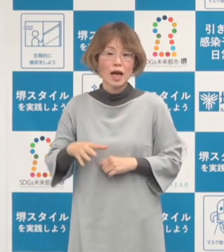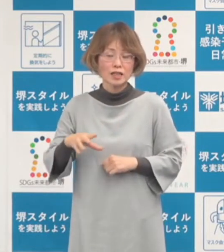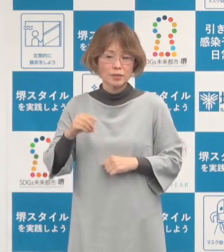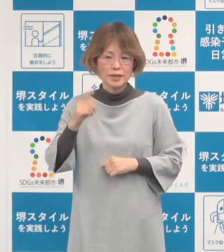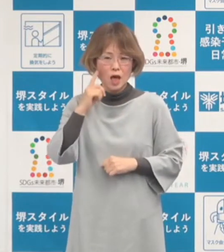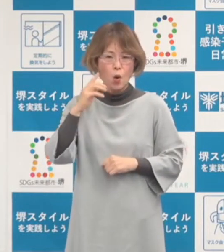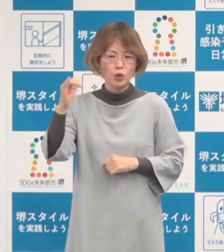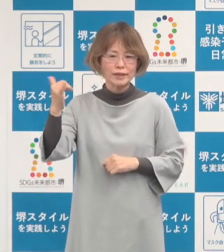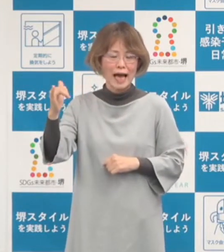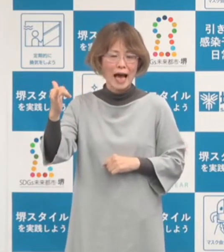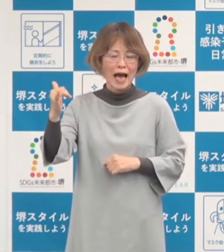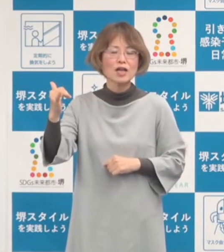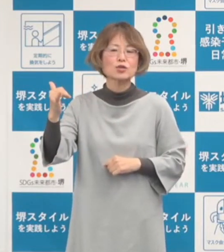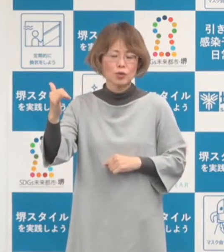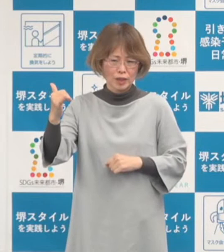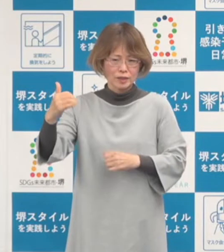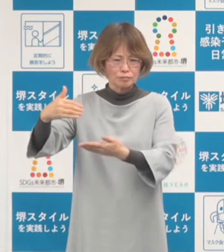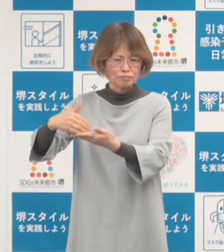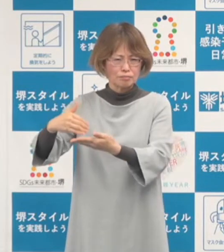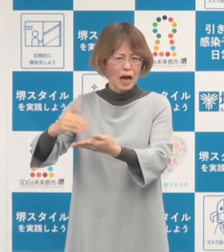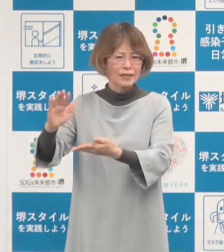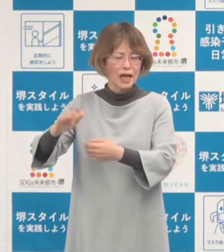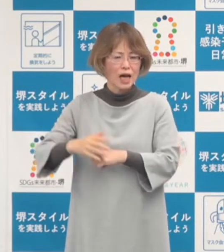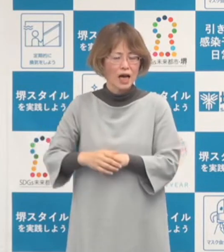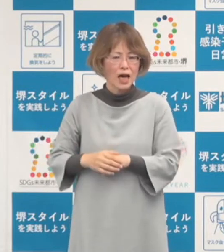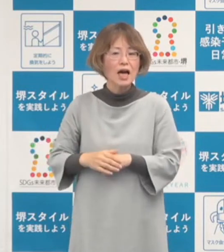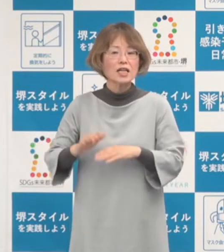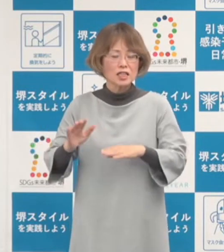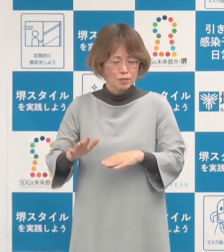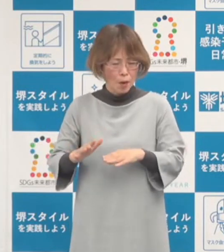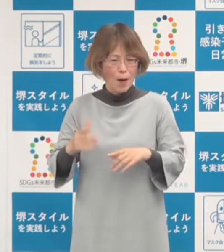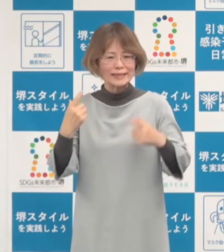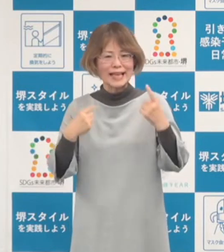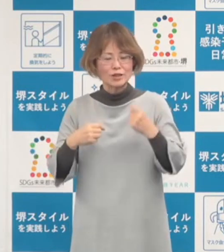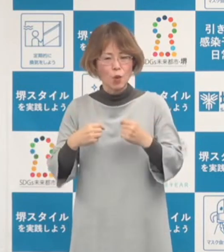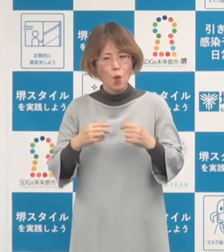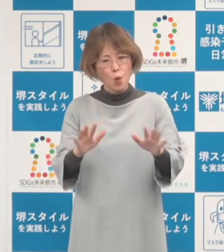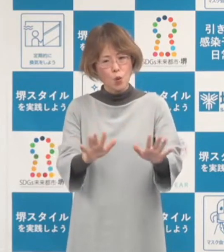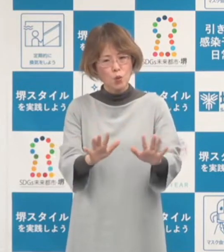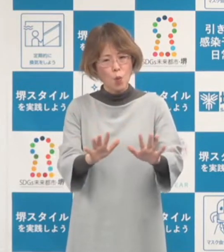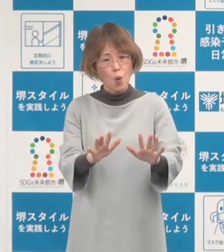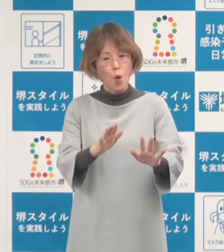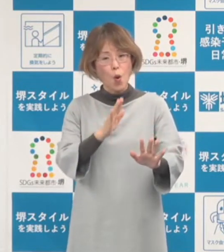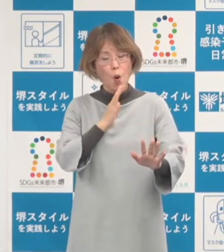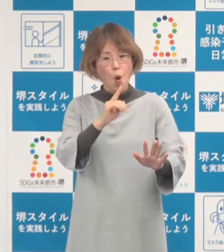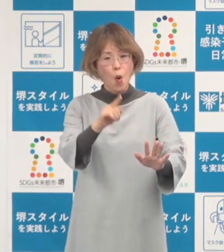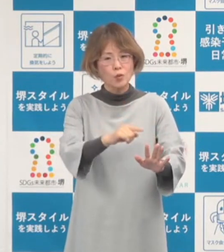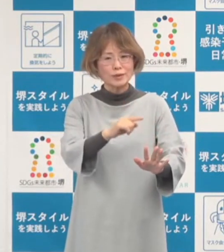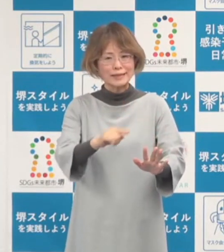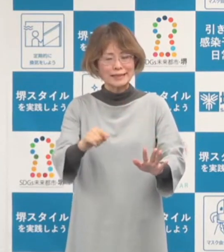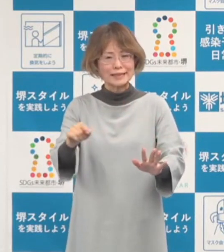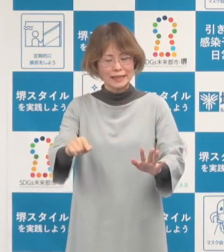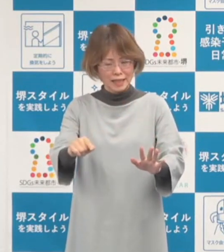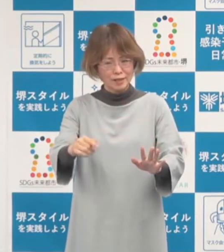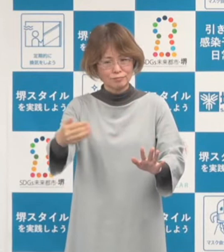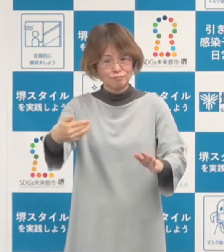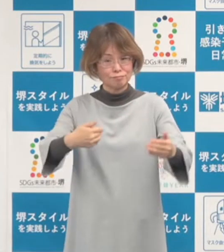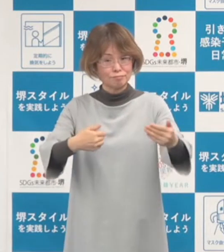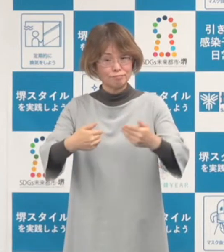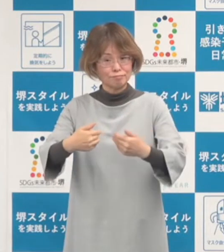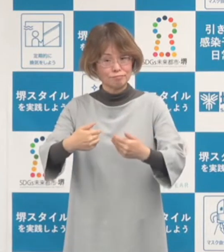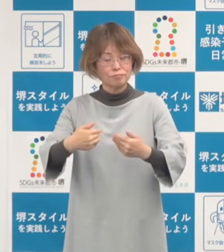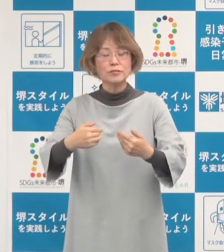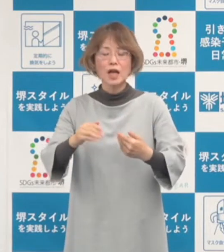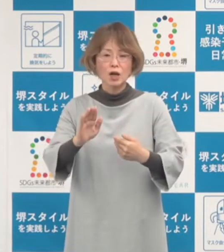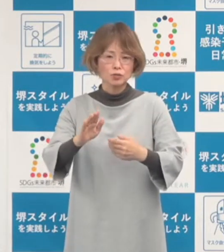の方からのご相談も多かったんですが、今は生徒、児童生徒本人からのお問い合わせだった